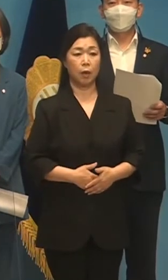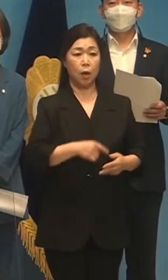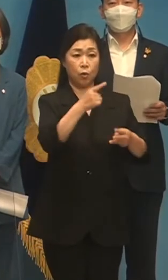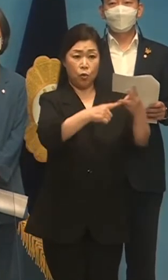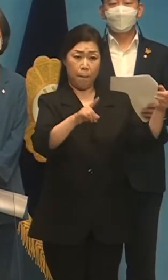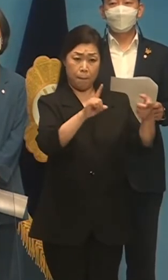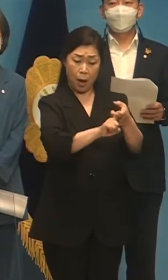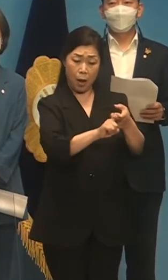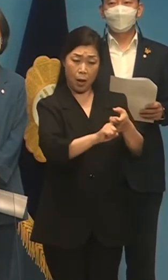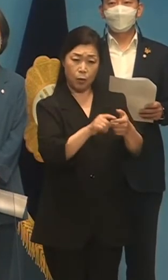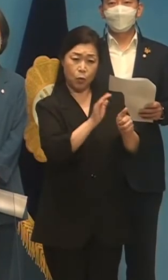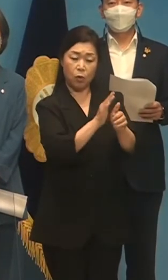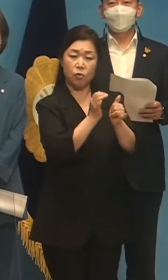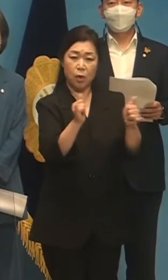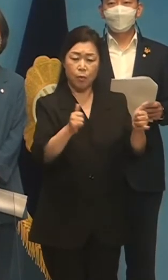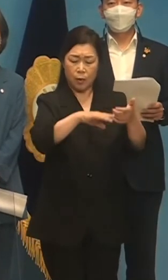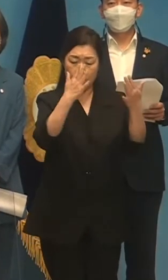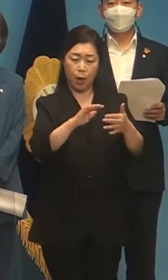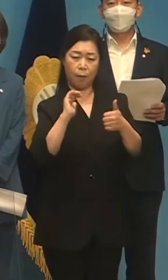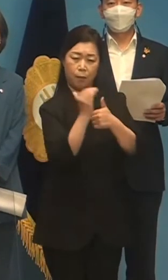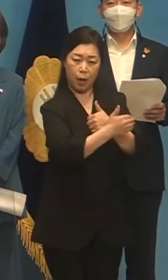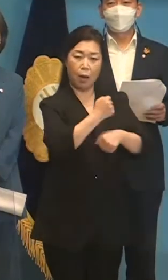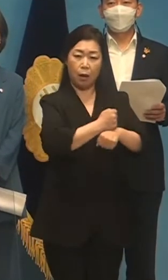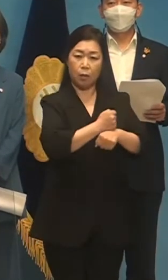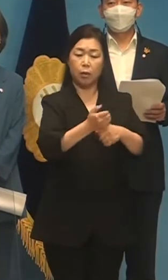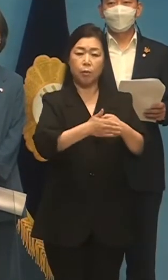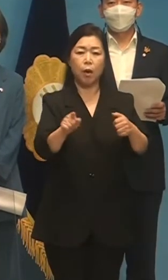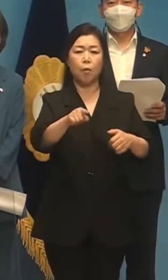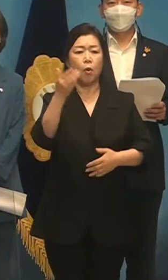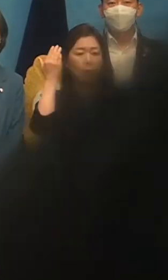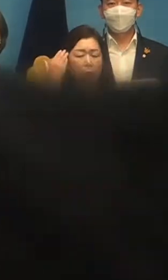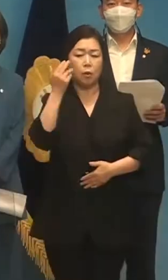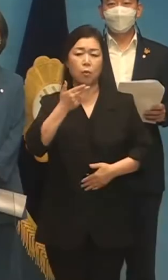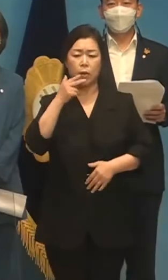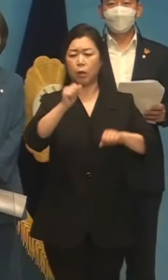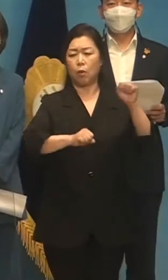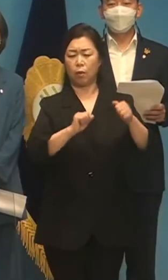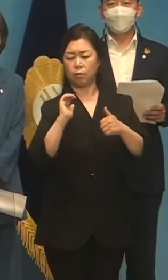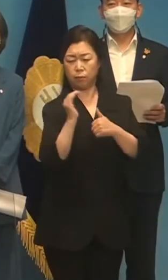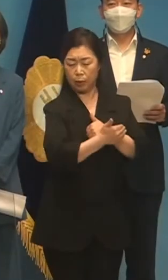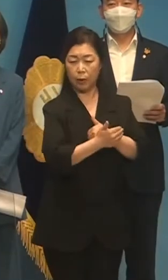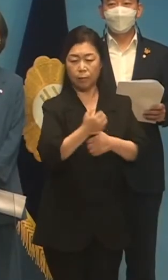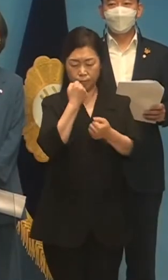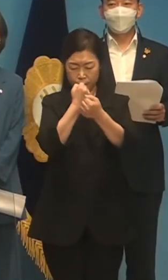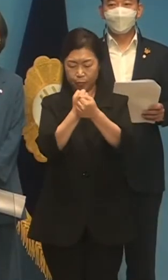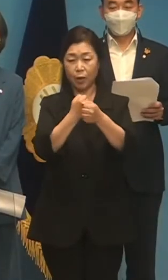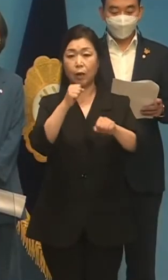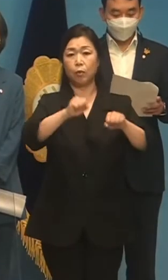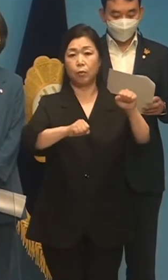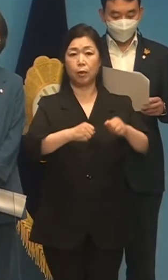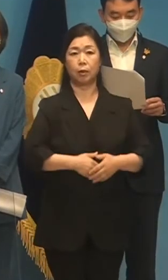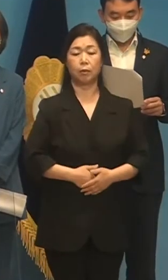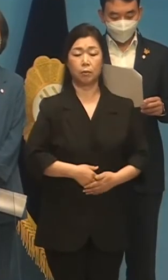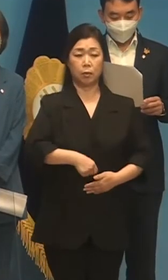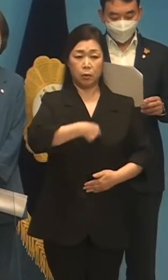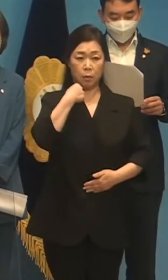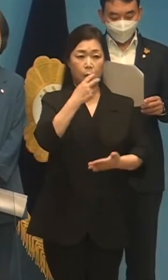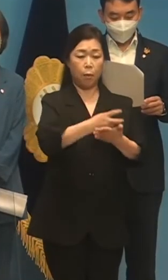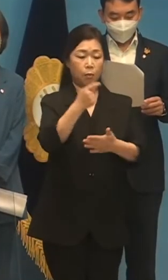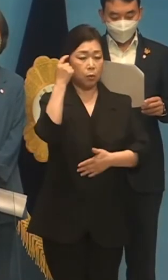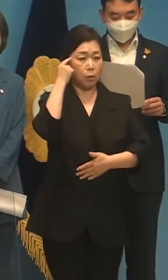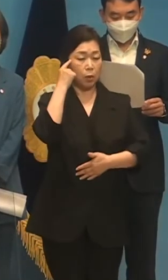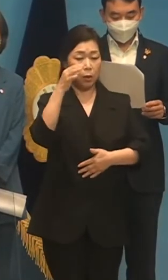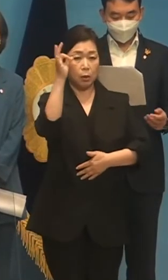노골적인 행태의 어느 부분에 그가 앞세우는 공정과 상식이 있습니까? 대체 어느 곳에서 정의와 헌법 정신을 찾아볼